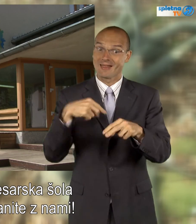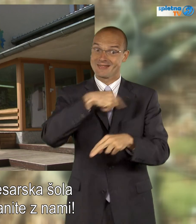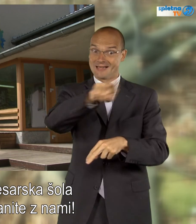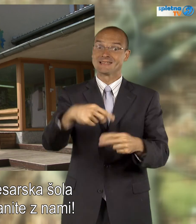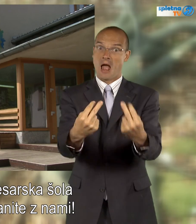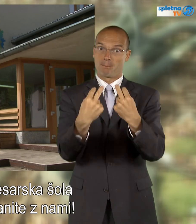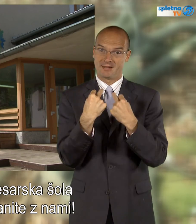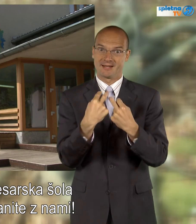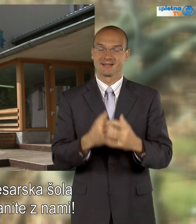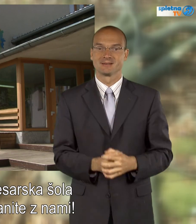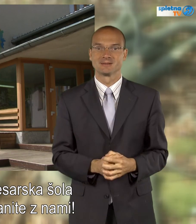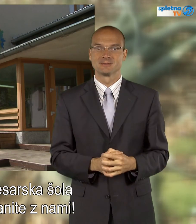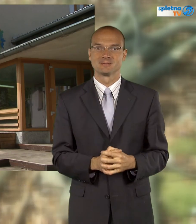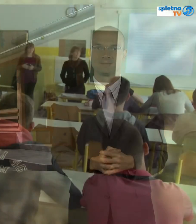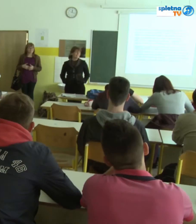Ostanite z nami.